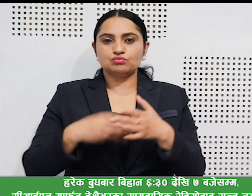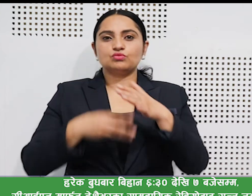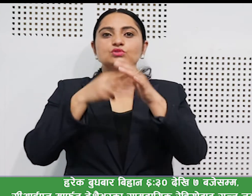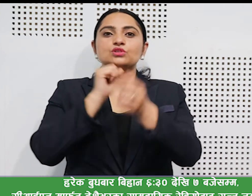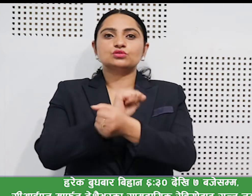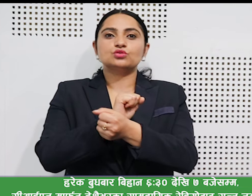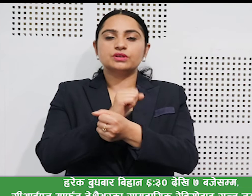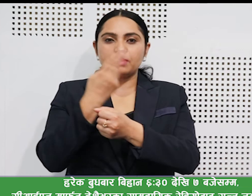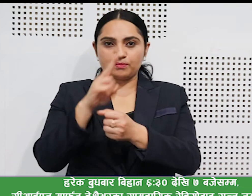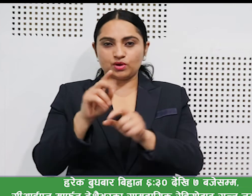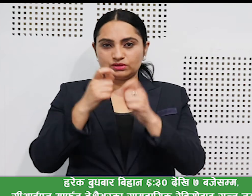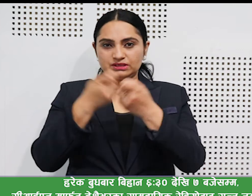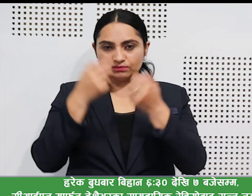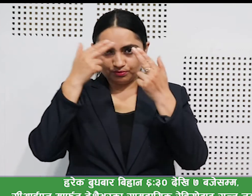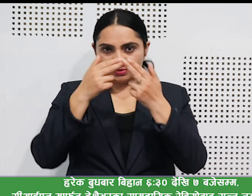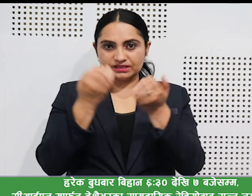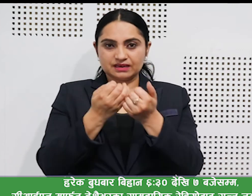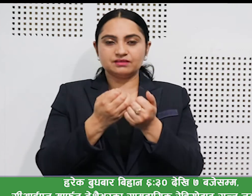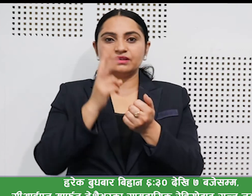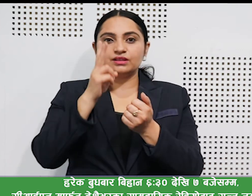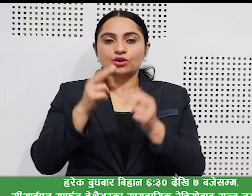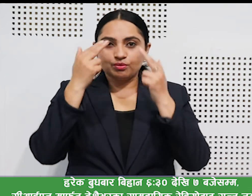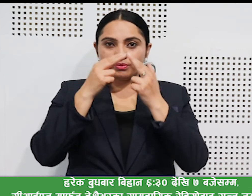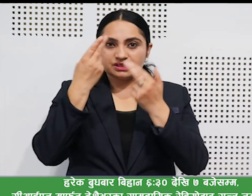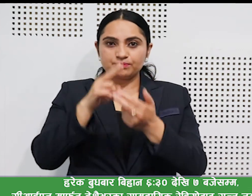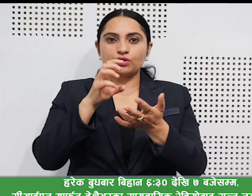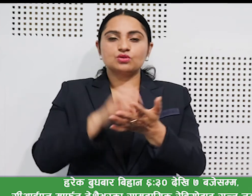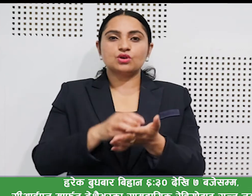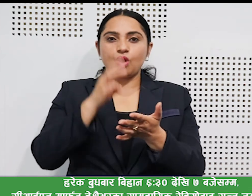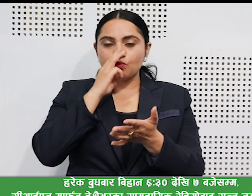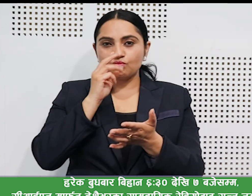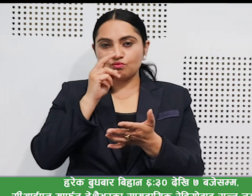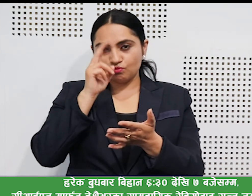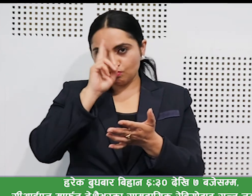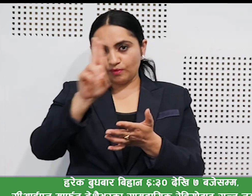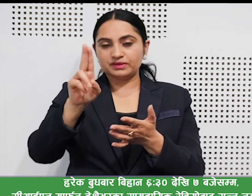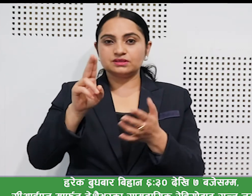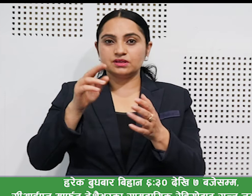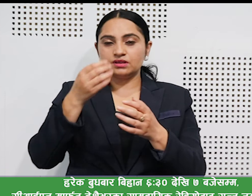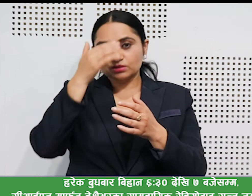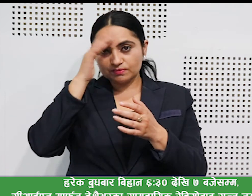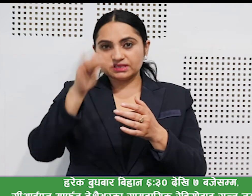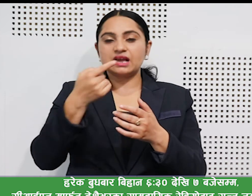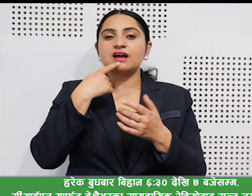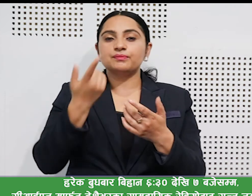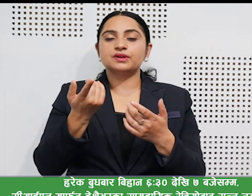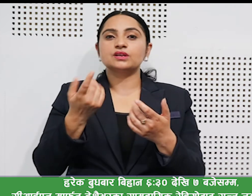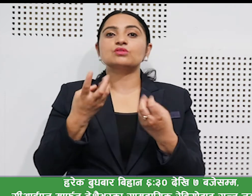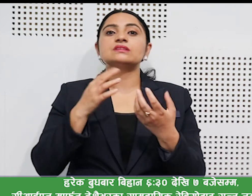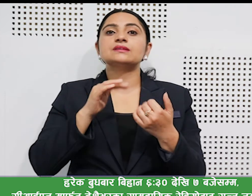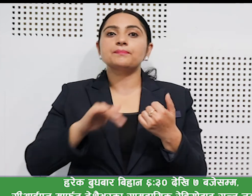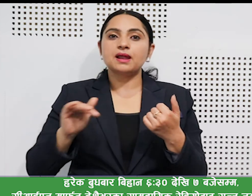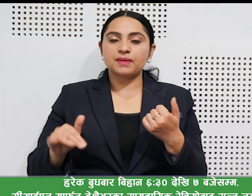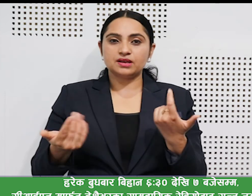क्षेत्रहरूको पहिचान गर्ने, त्यो पहिचान भएका ठाउँमा चाहिँ भोलि विपद भयो भने के कति बालबालिका अथवा